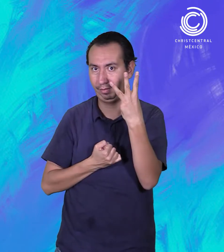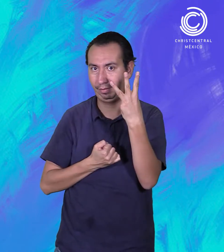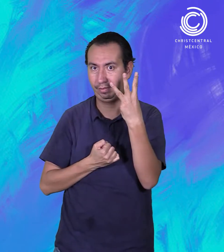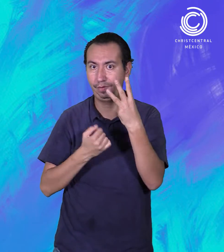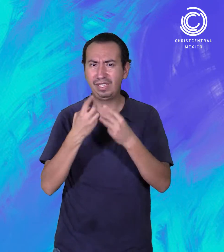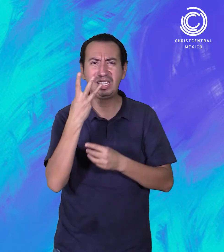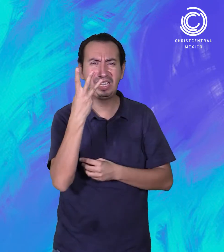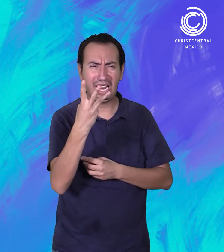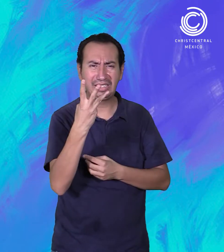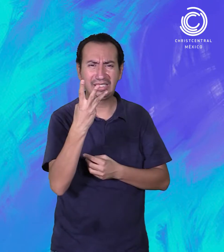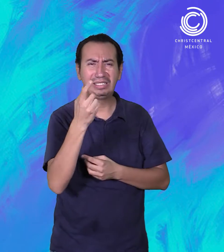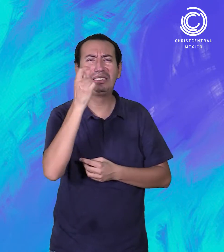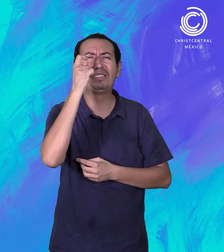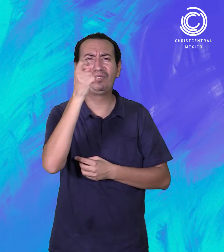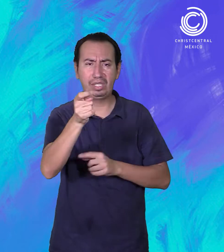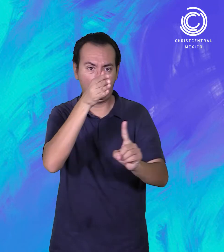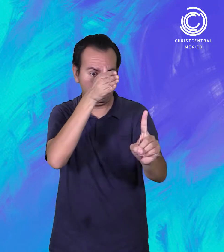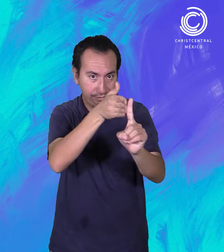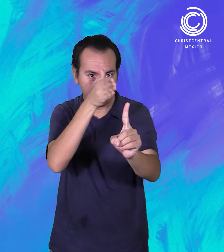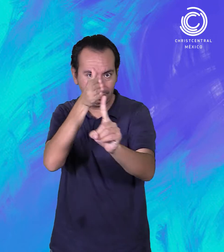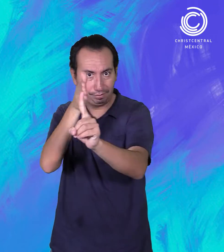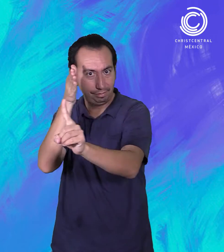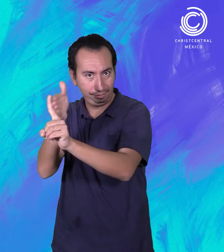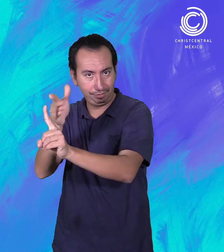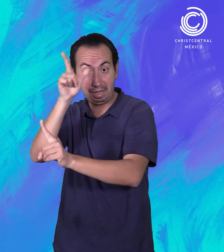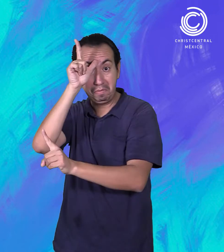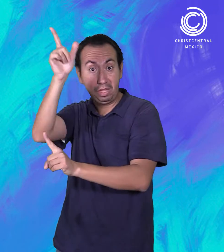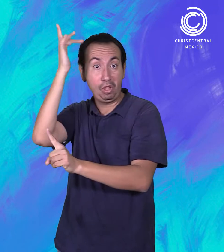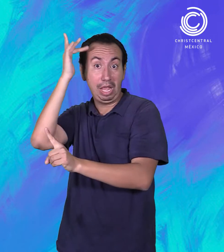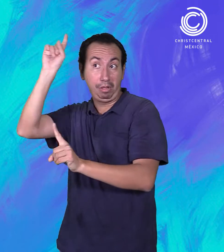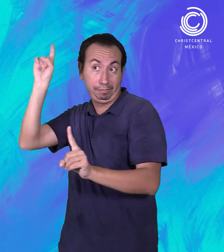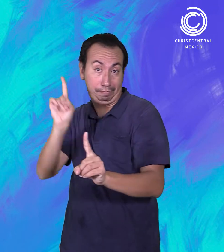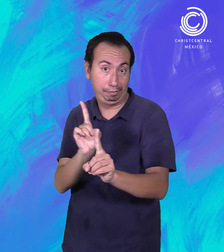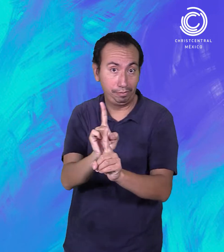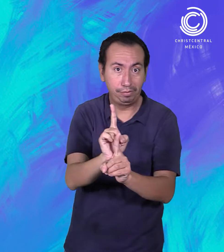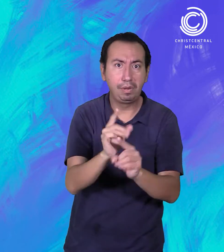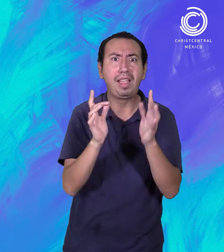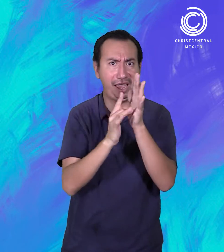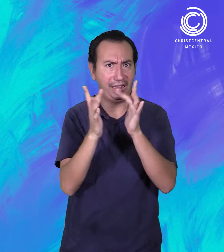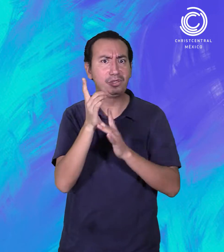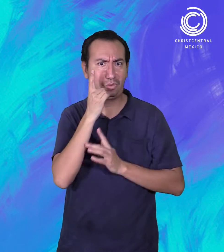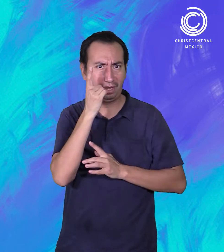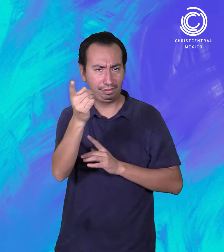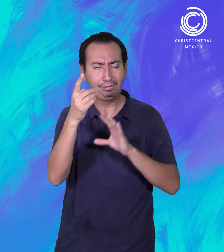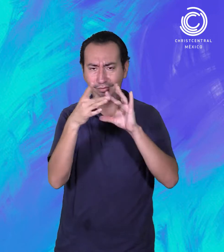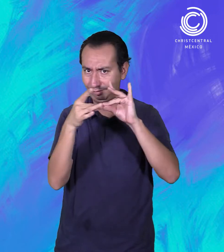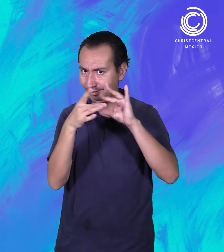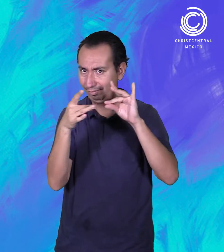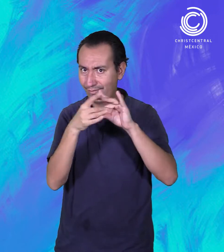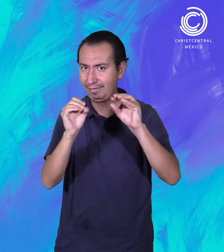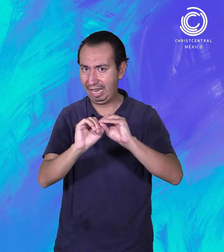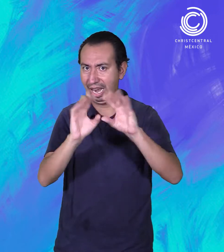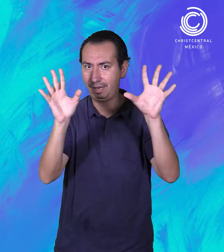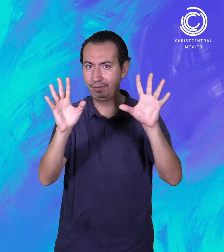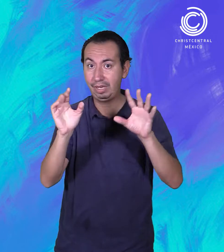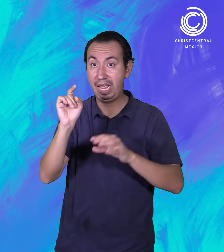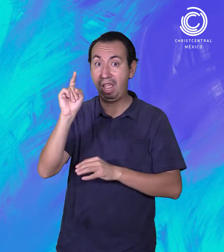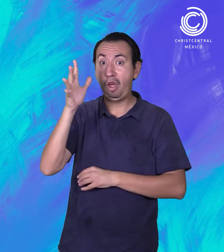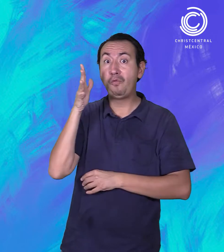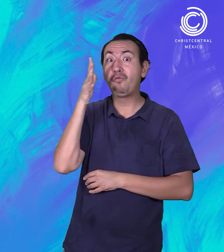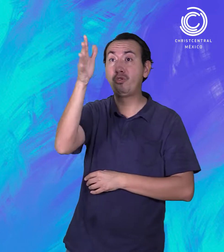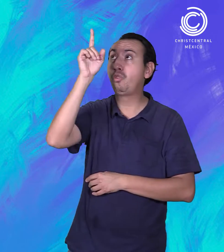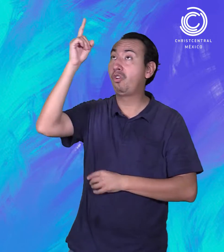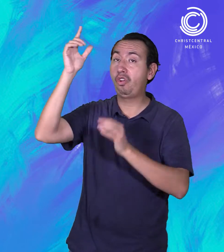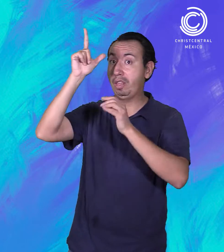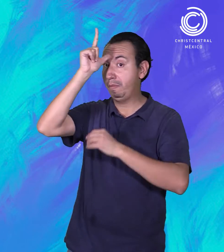Entendidos estos tres propósitos en este contexto de lo que está diciendo Jesús, de hecho Jesús mismo lo aclara. Cuando Él venga, convencerá